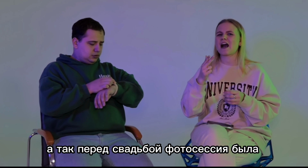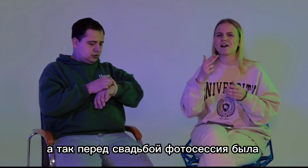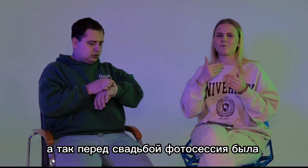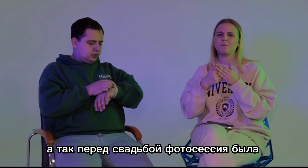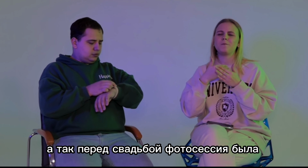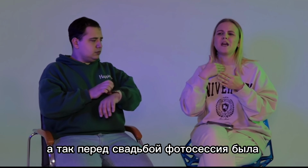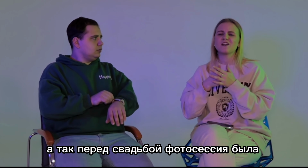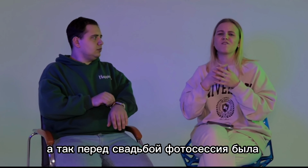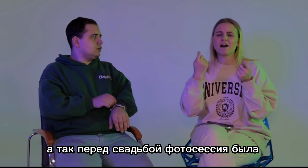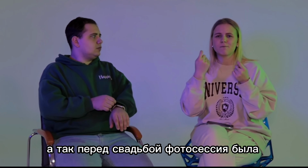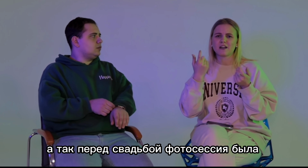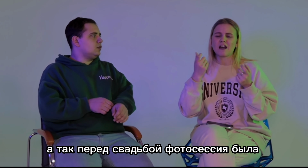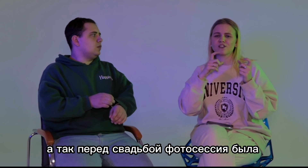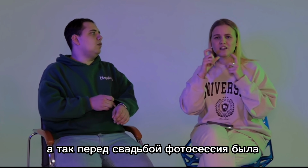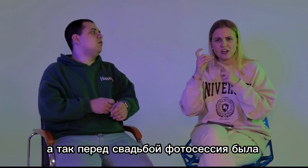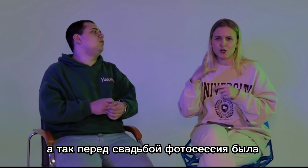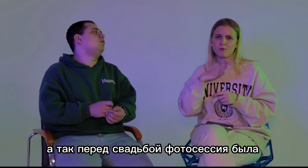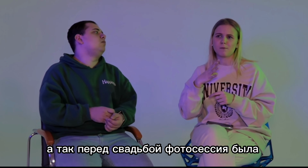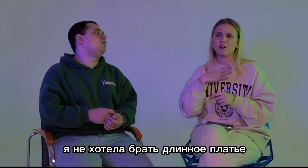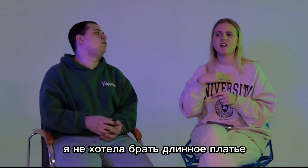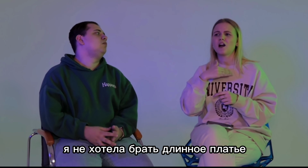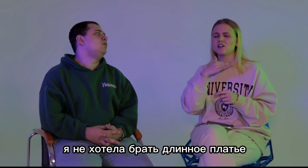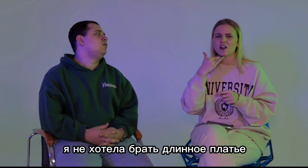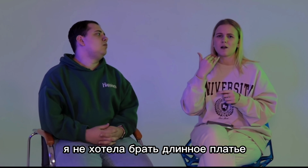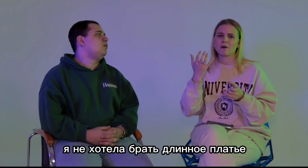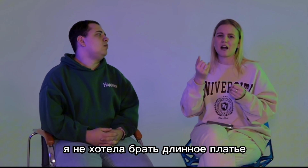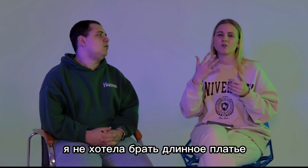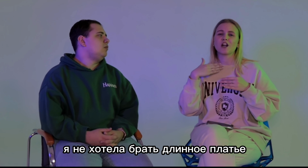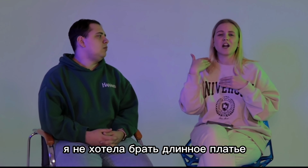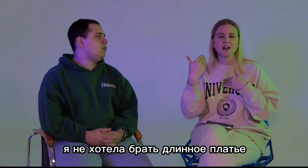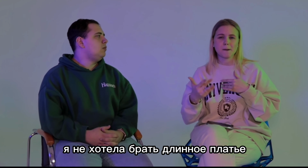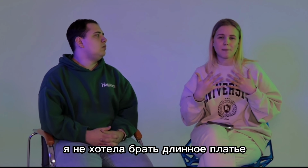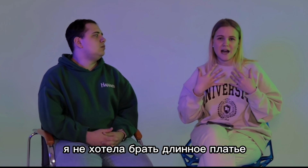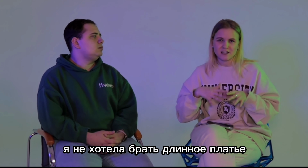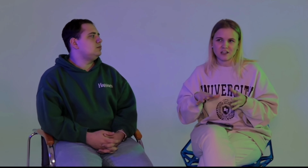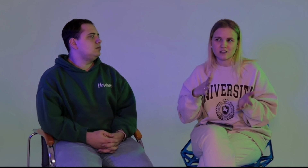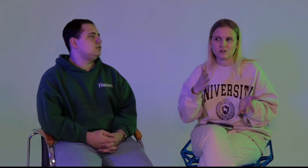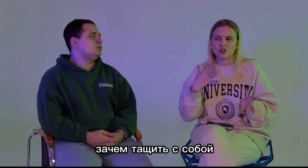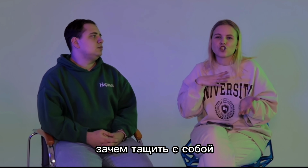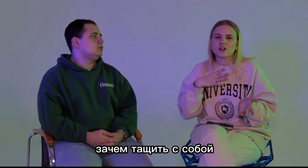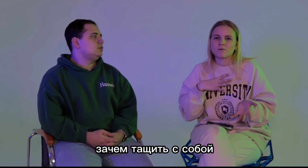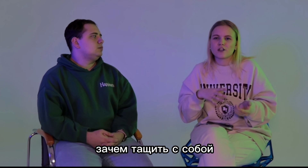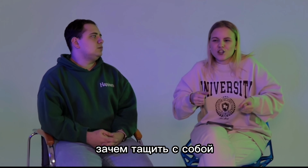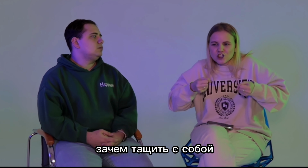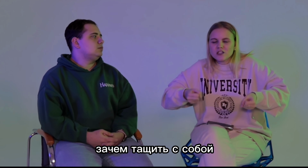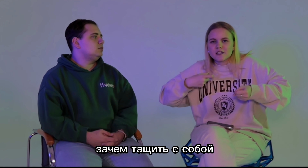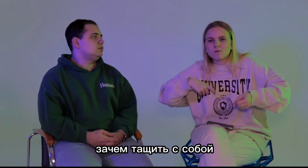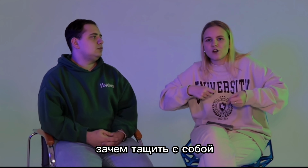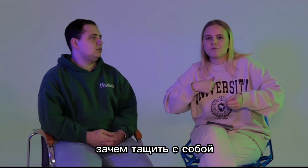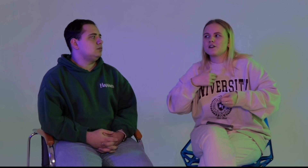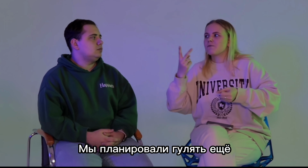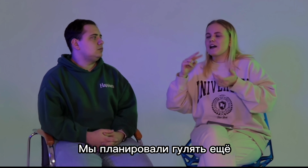как? Перед свадьбой по досессии у меня была. Я не хотела брать длинные платья, зачем? Точить с собой, они